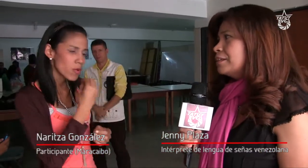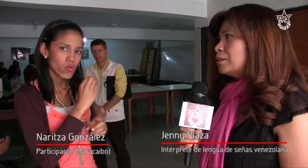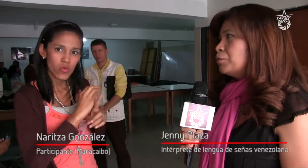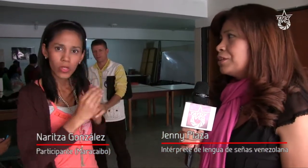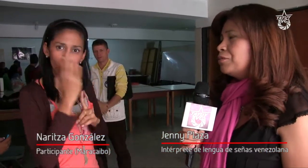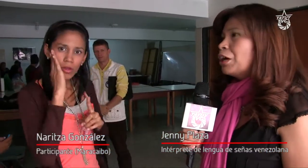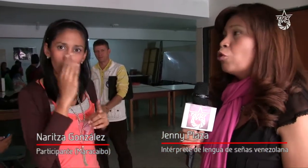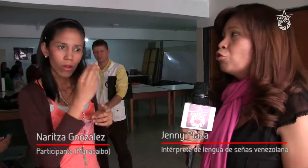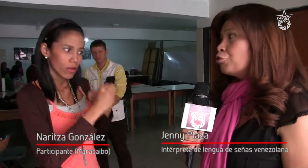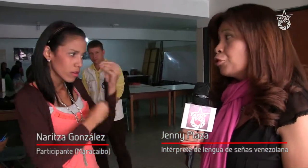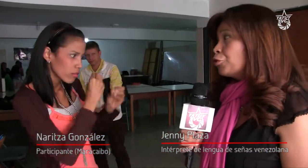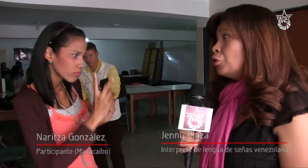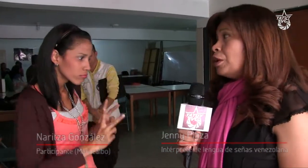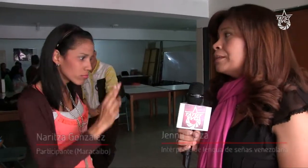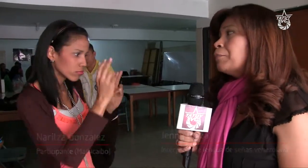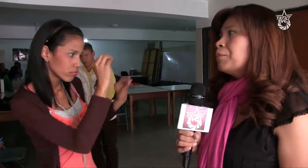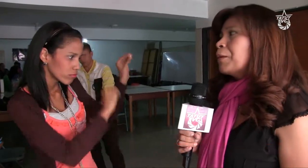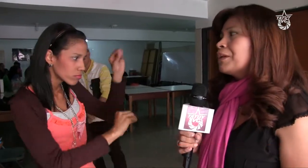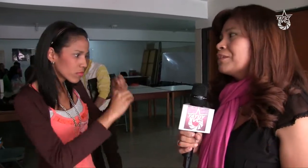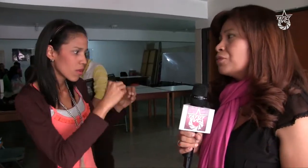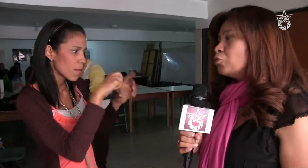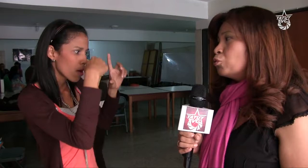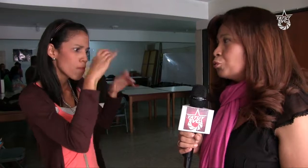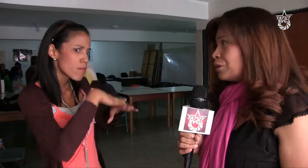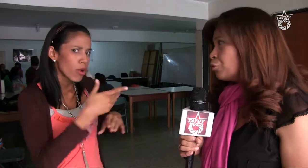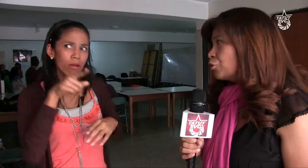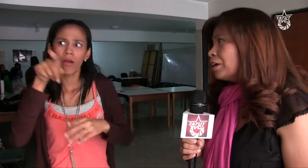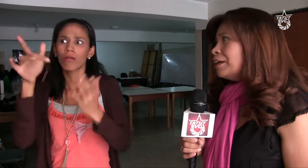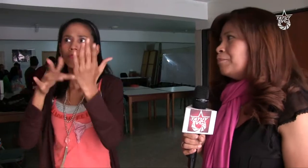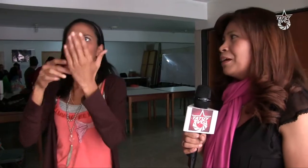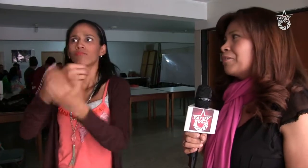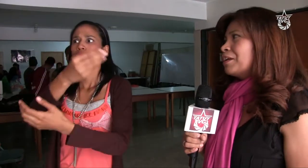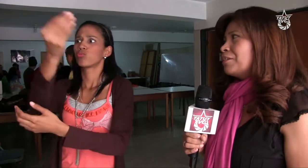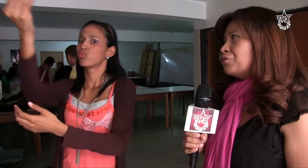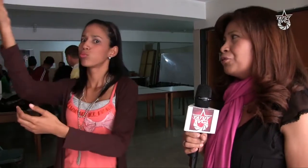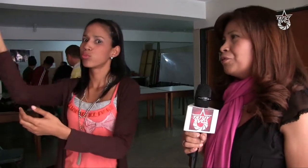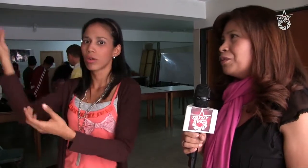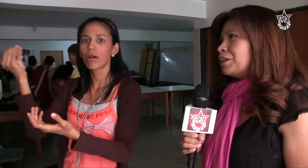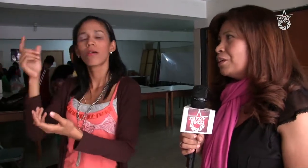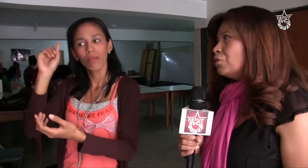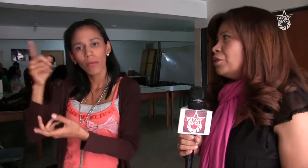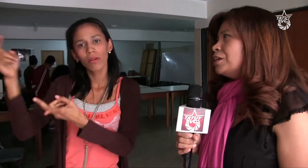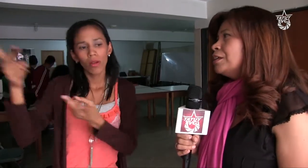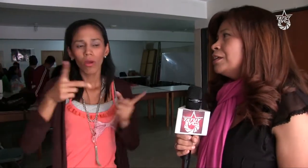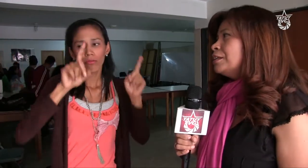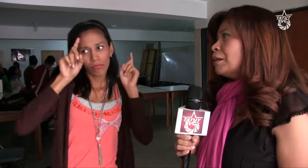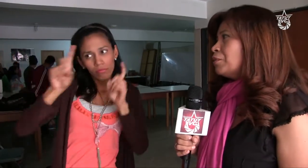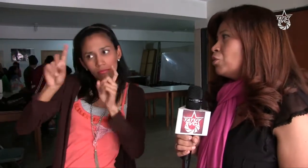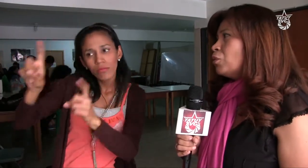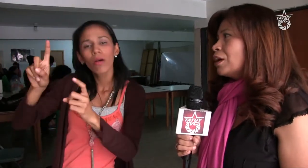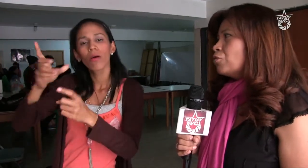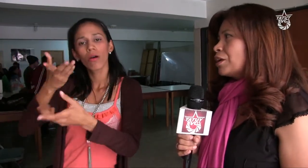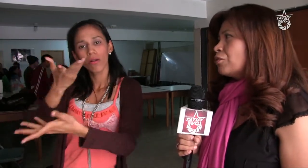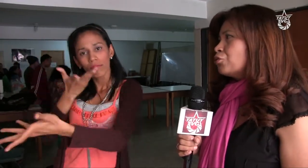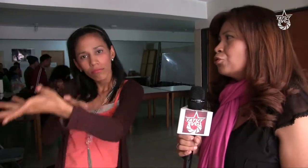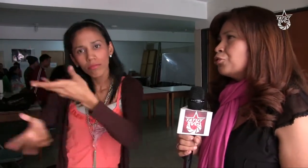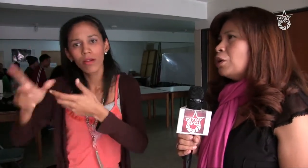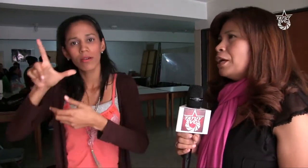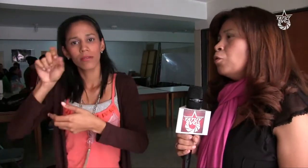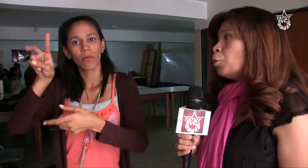este tipo de actividades con los sordos. También van a aprender su cultura sorda, van a ver la edición de video y también nos van a ayudar a nosotros. Es un